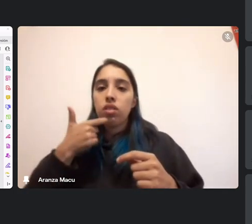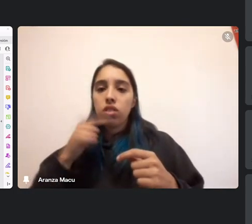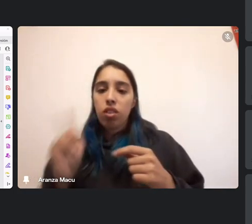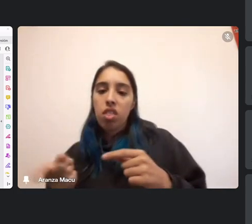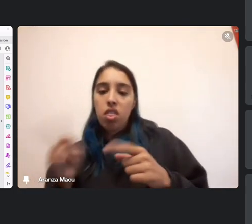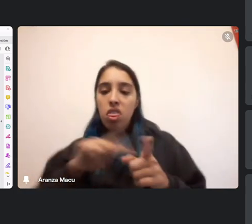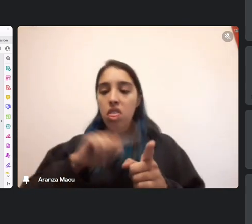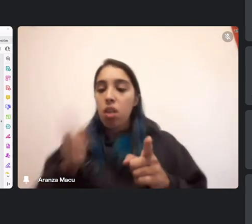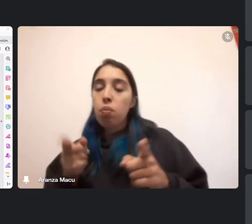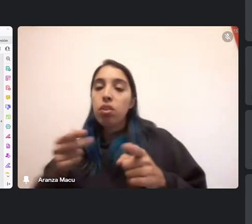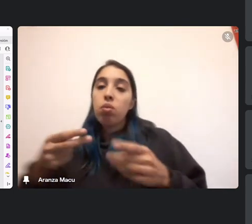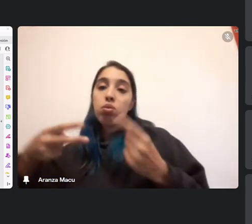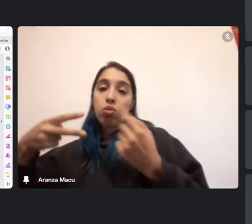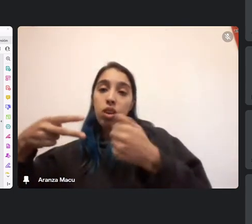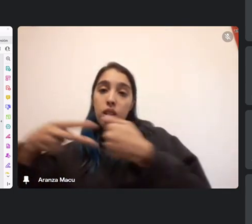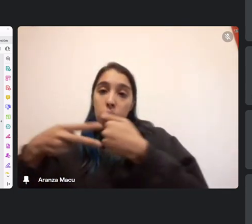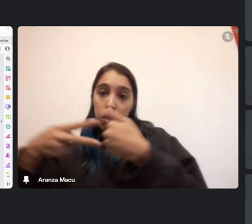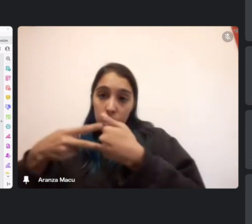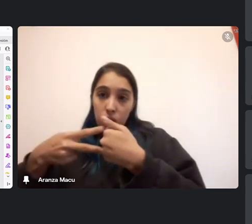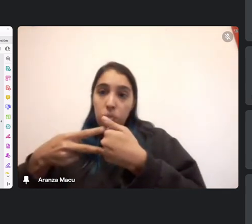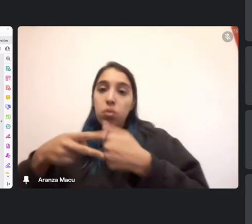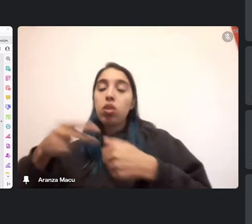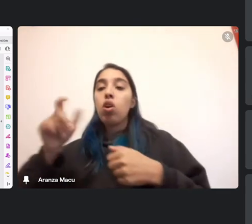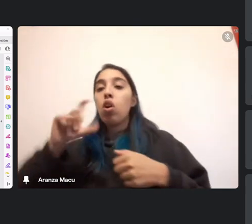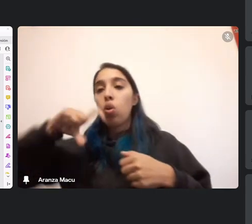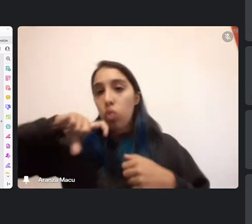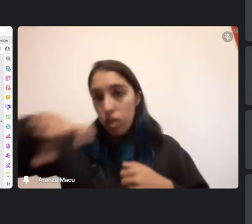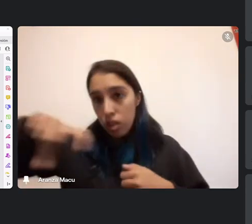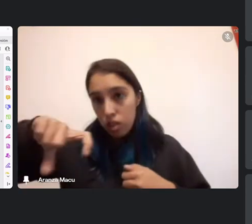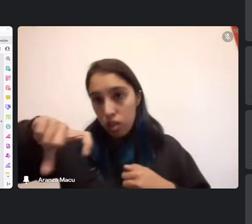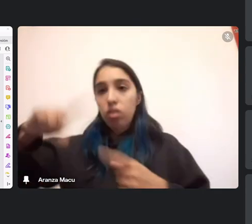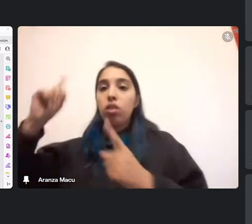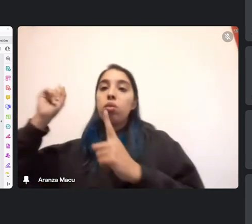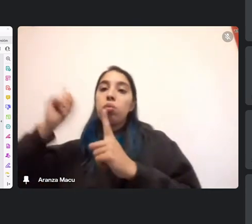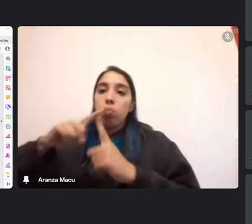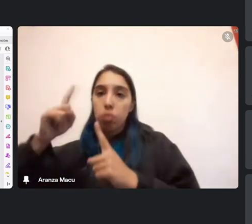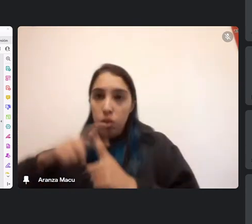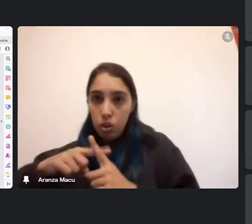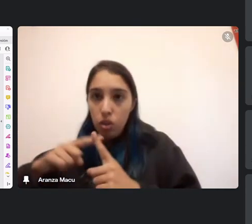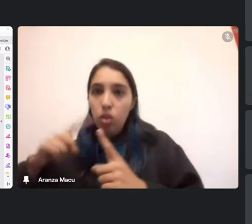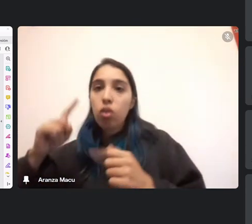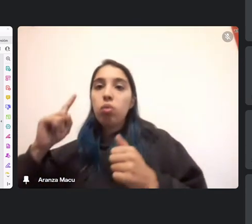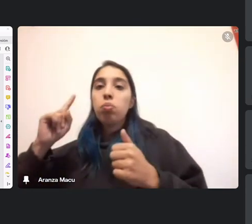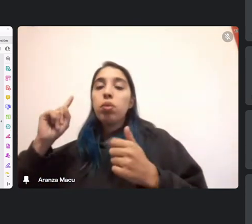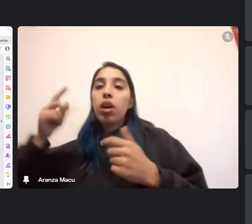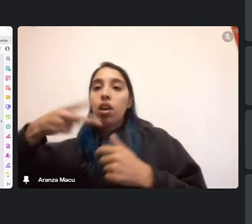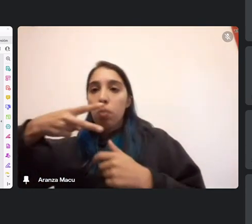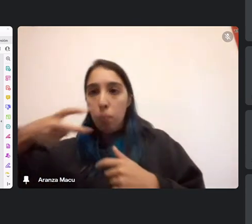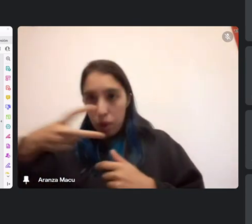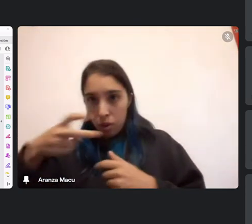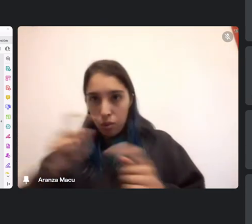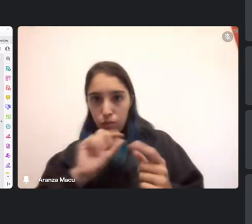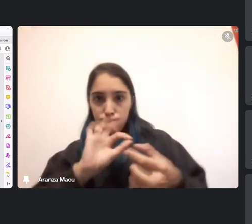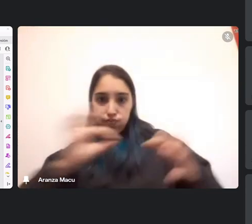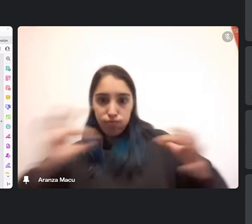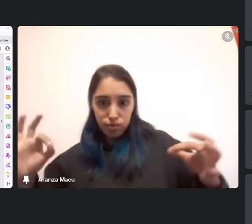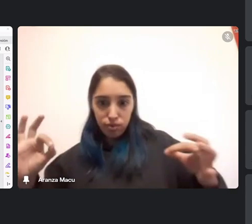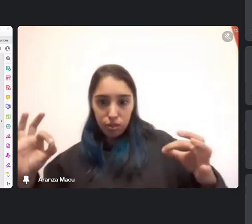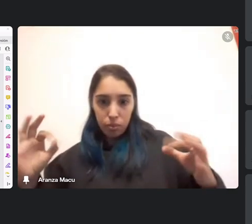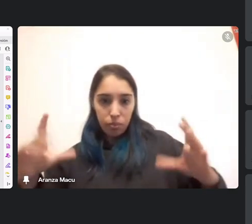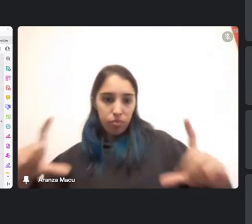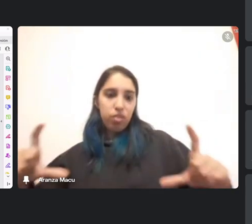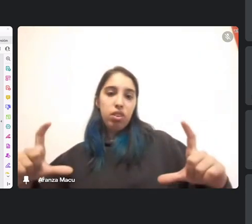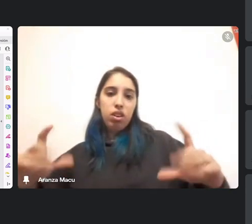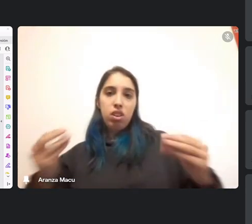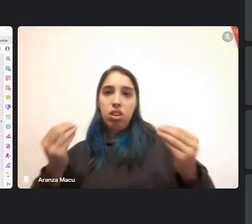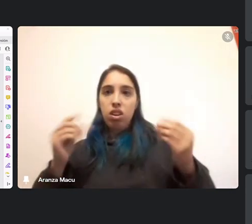otro verbo, un pronombre relativo y el verbo en infinitivo. Entonces, lo que pueden encerrar si quieren es el it o no,